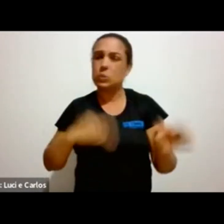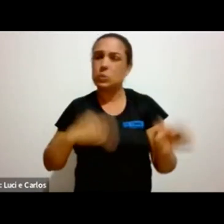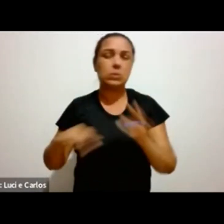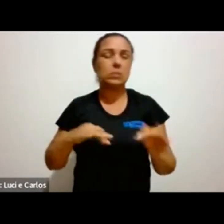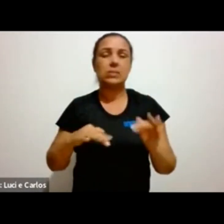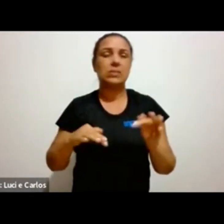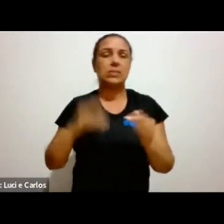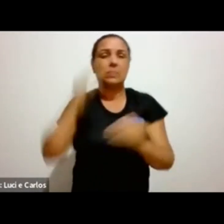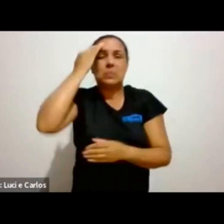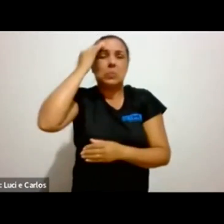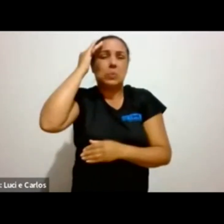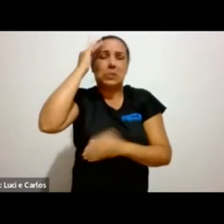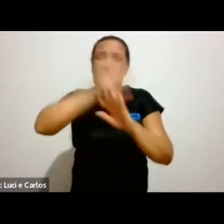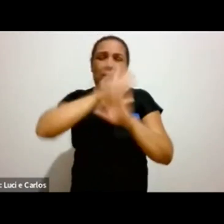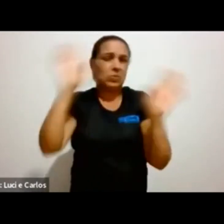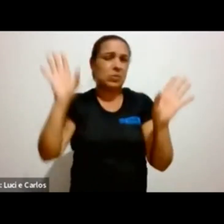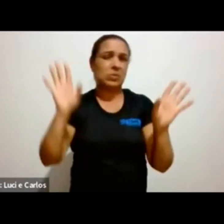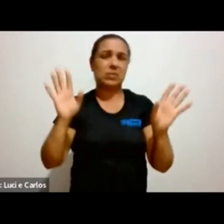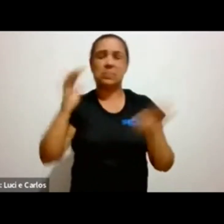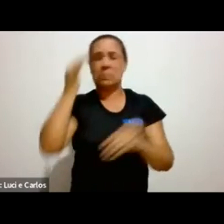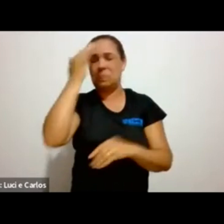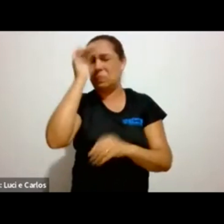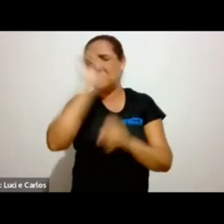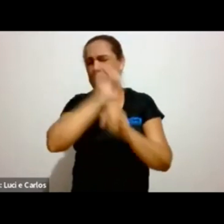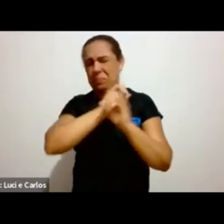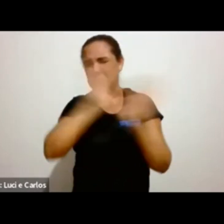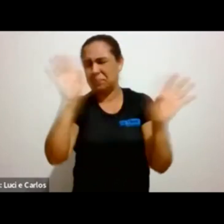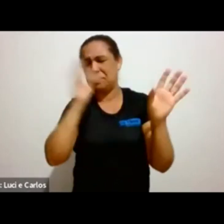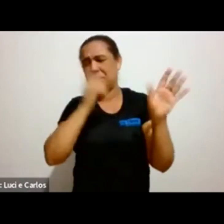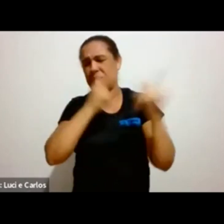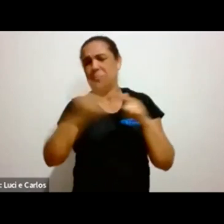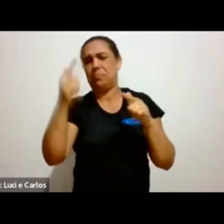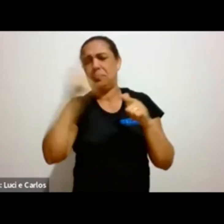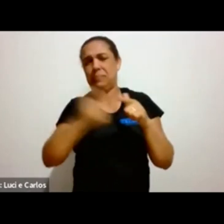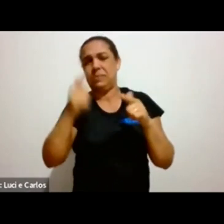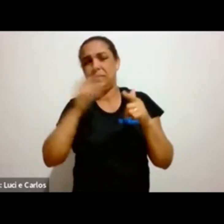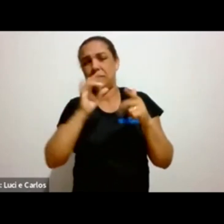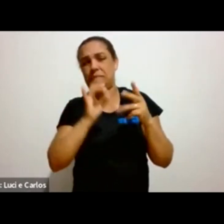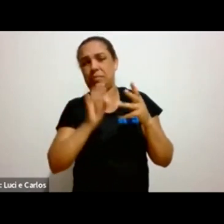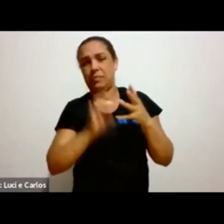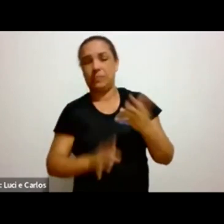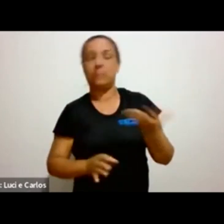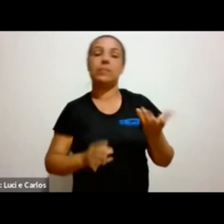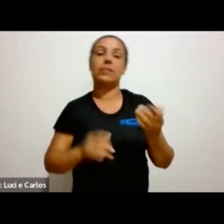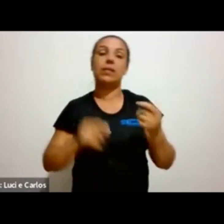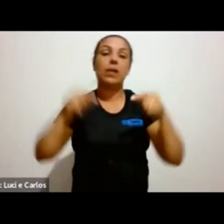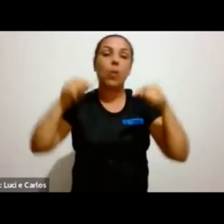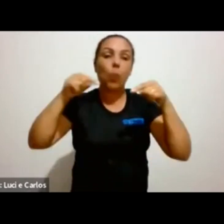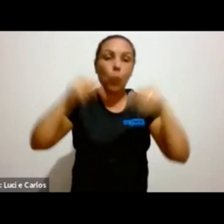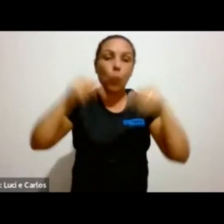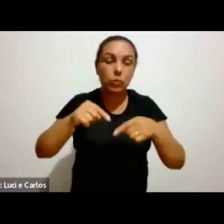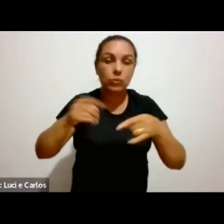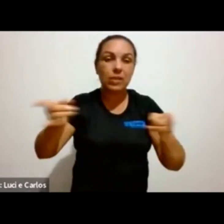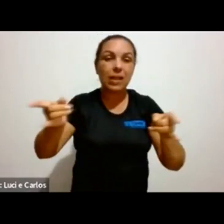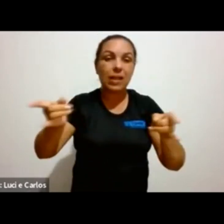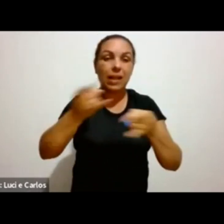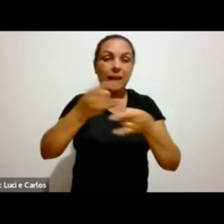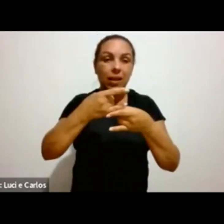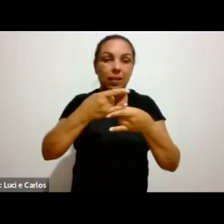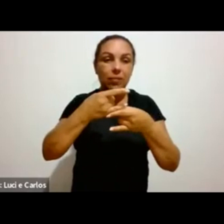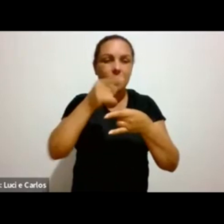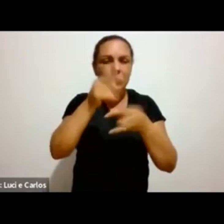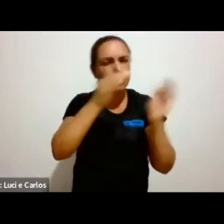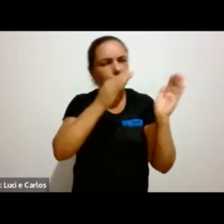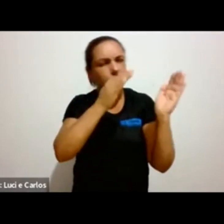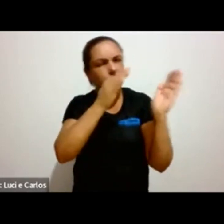O que eu quero dizer para você aqui? Aqui nós trazemos vocês para essa live para abrir a sua visão. Às vezes a gente está assim, né?